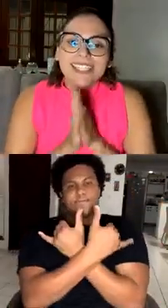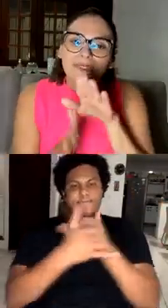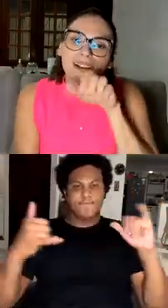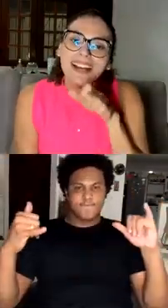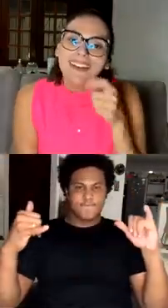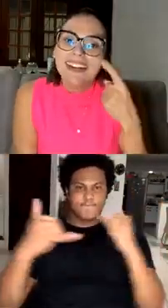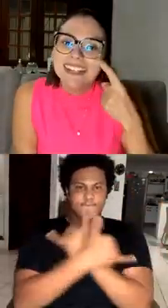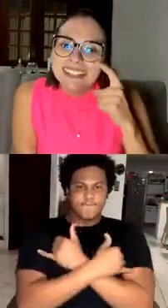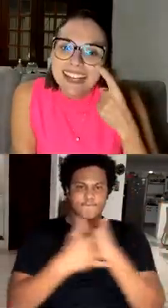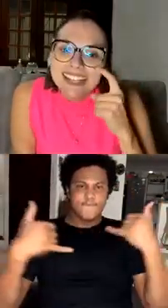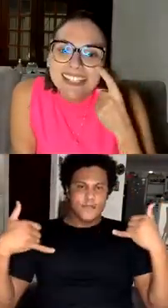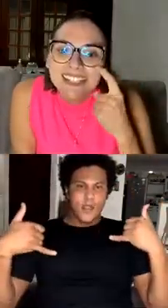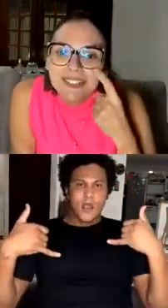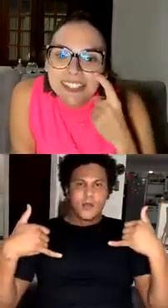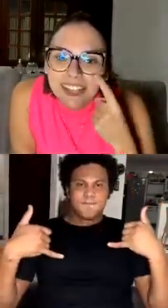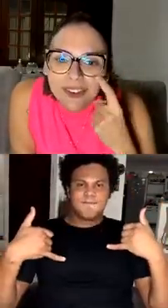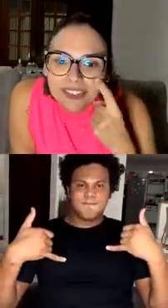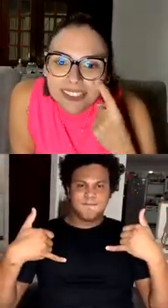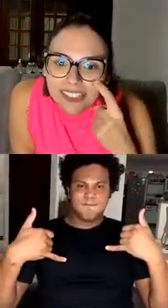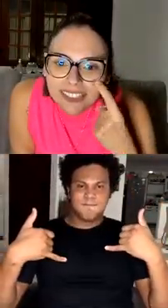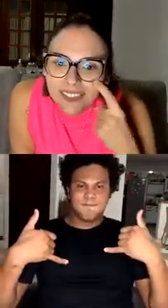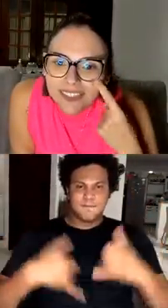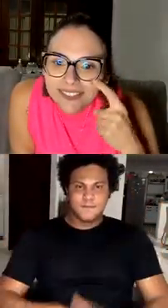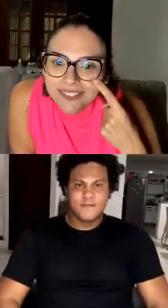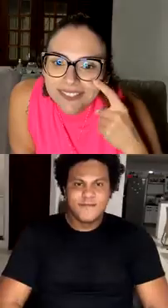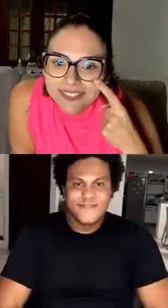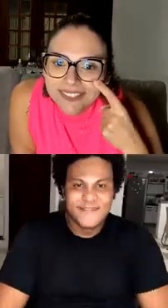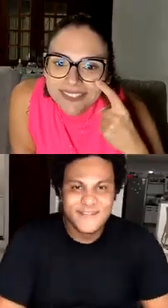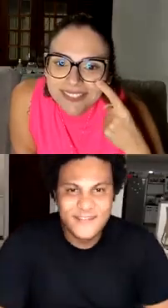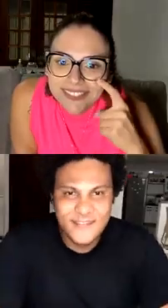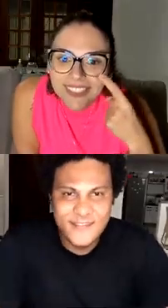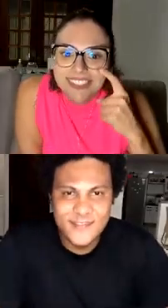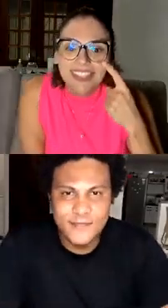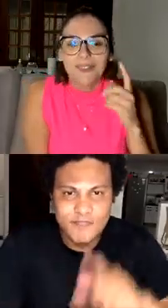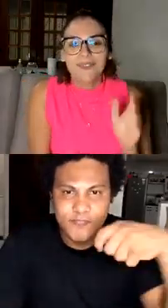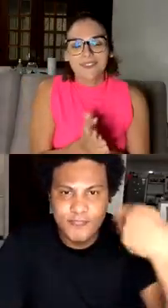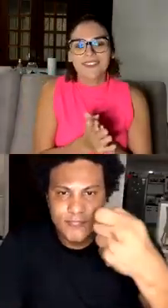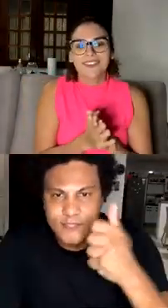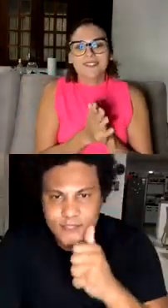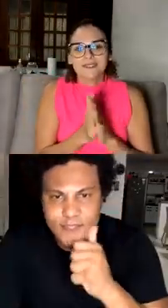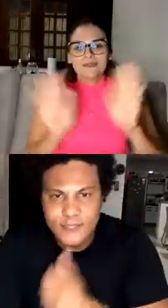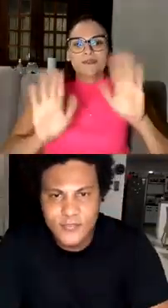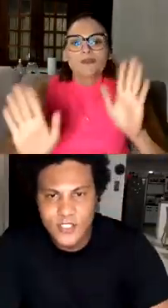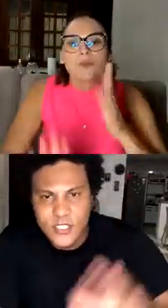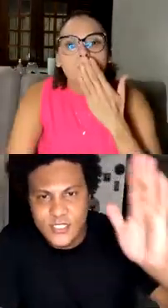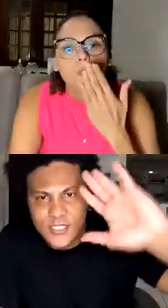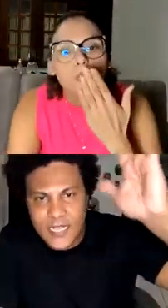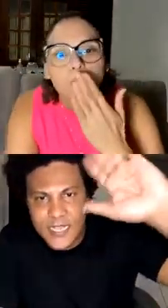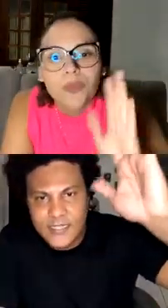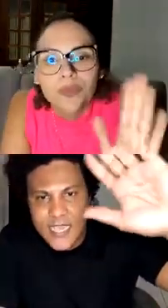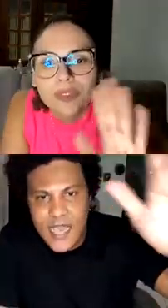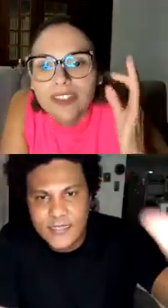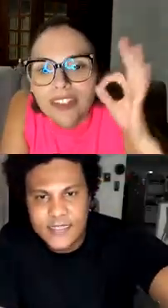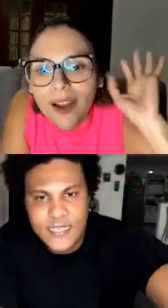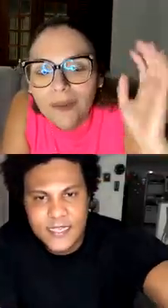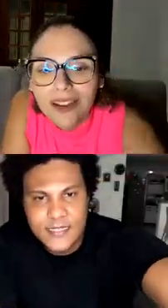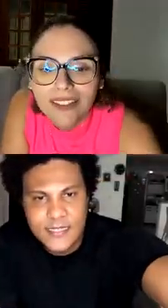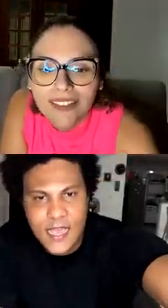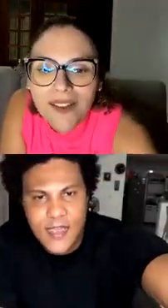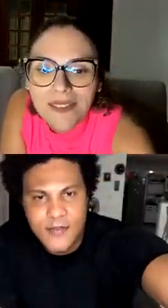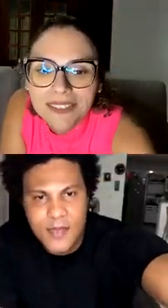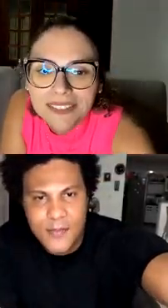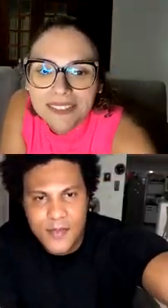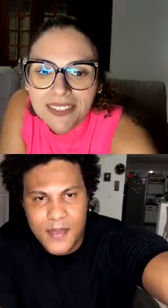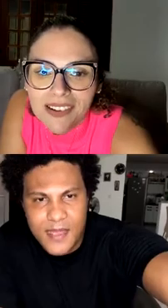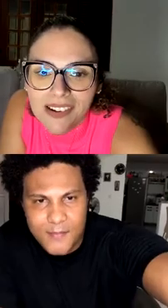E chamar agora a André, que você já tem um sinal, viu, André? Ó, seu sinal. Tchau, tchau, tchau, tchau, Tchau, tchau, velho.